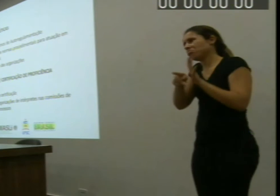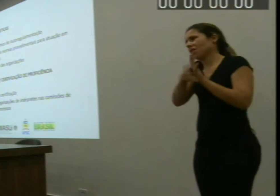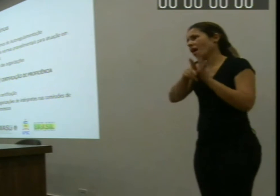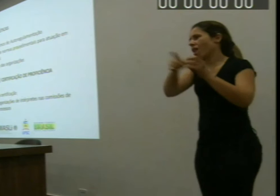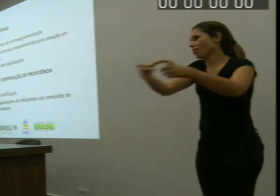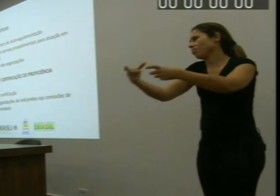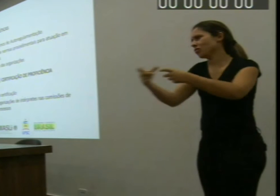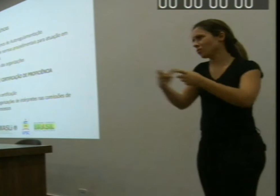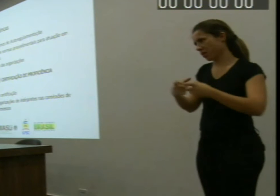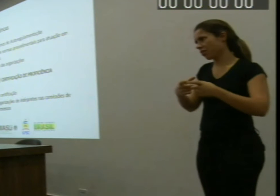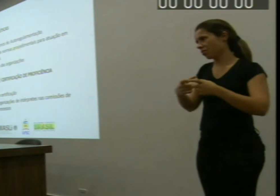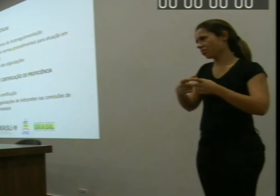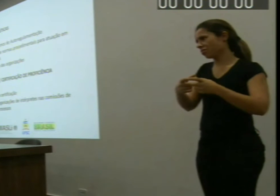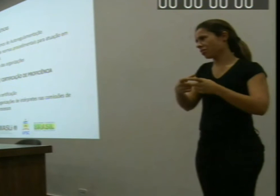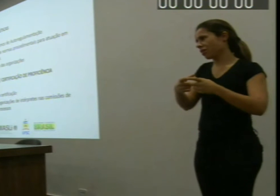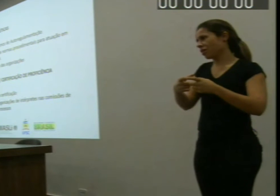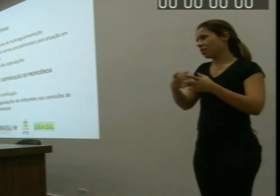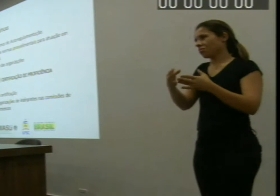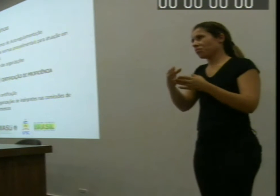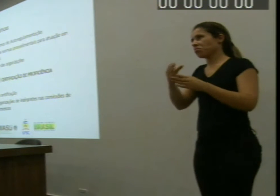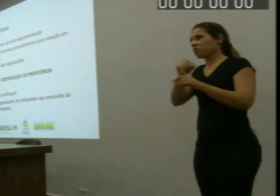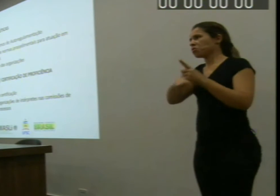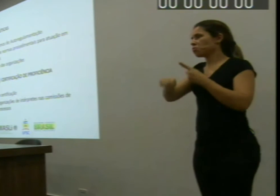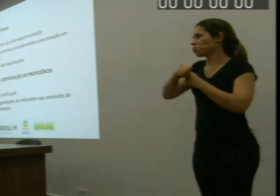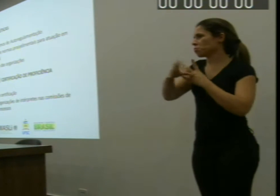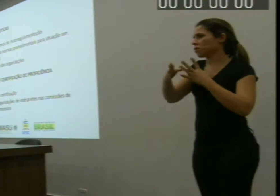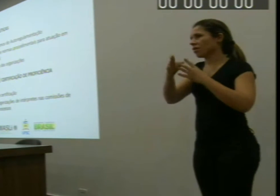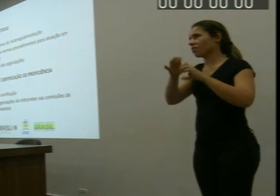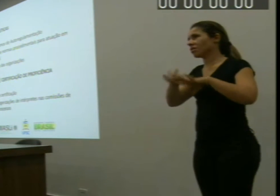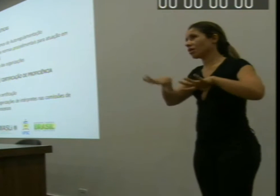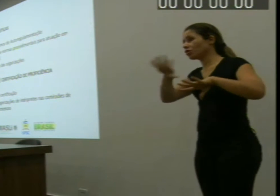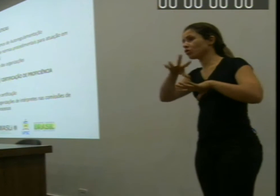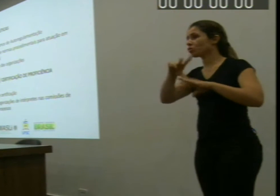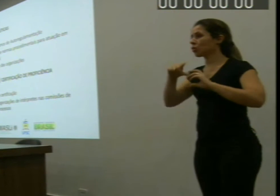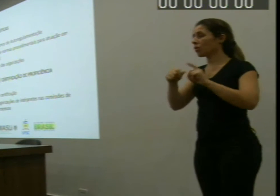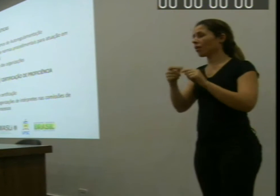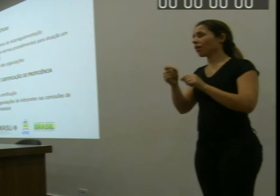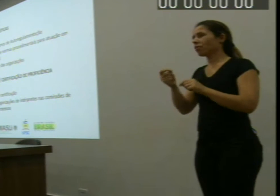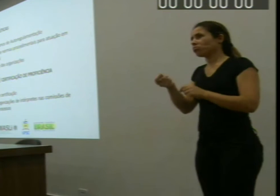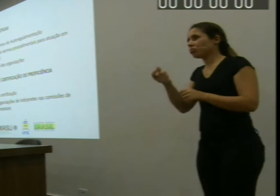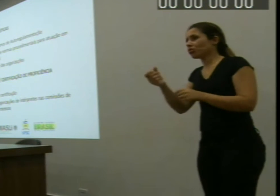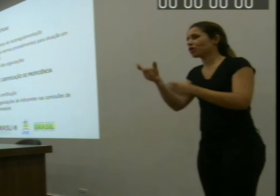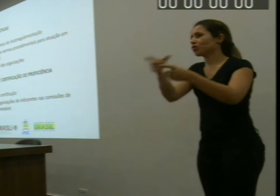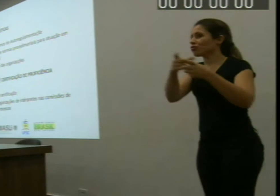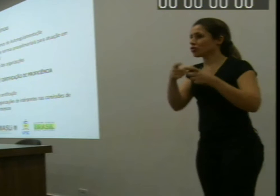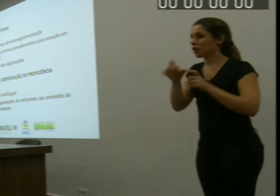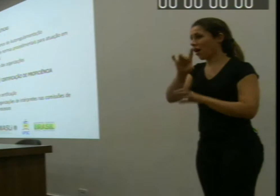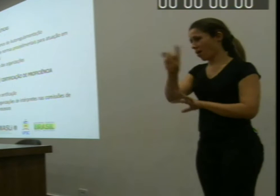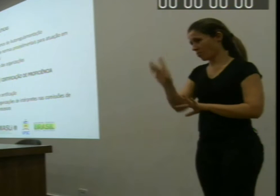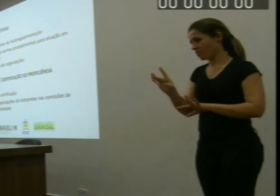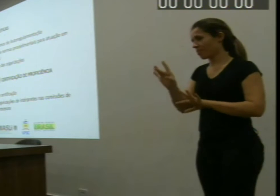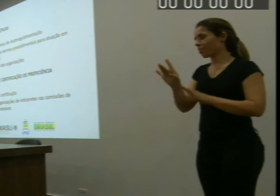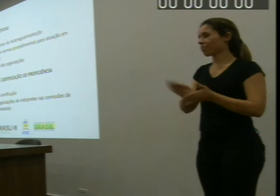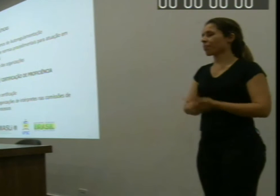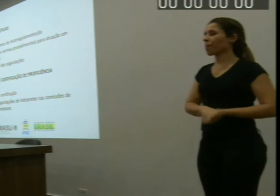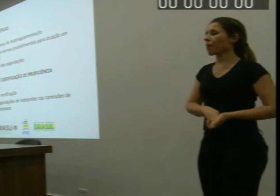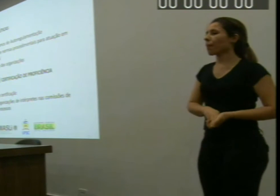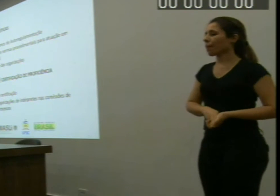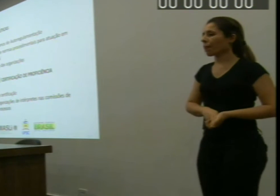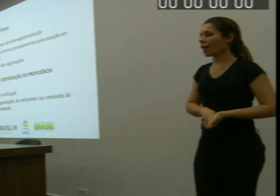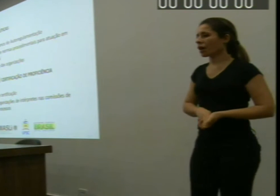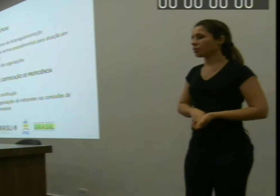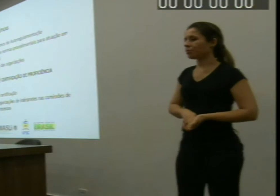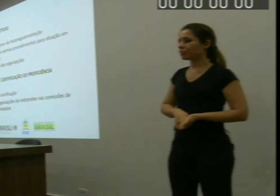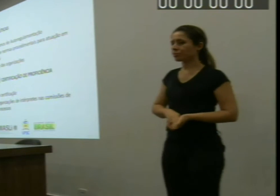um intérprete comunitário pelo menos um pouco de cada coisa aí sim você certifica o intérprete de forma mais